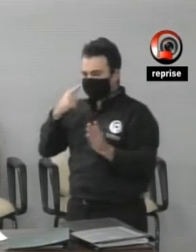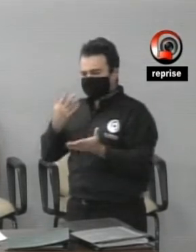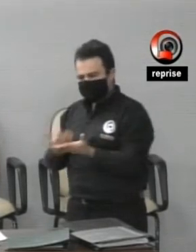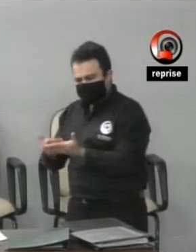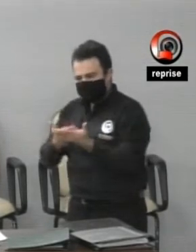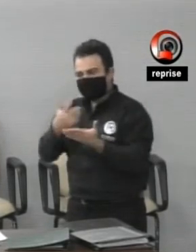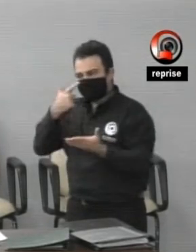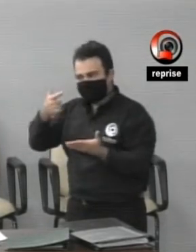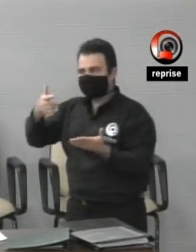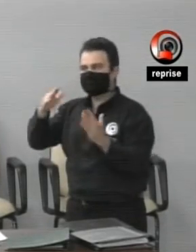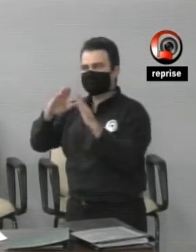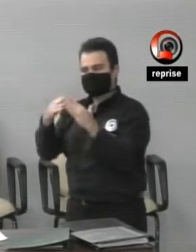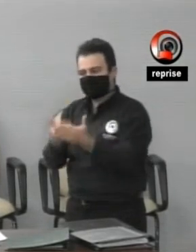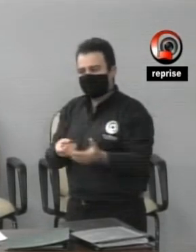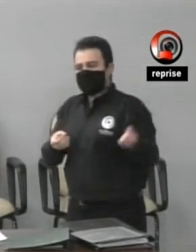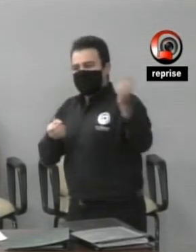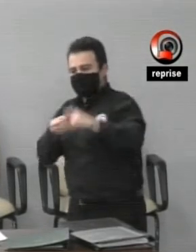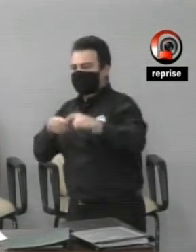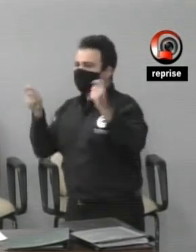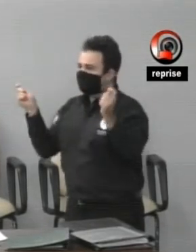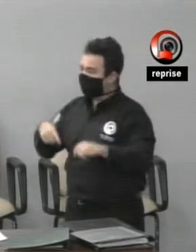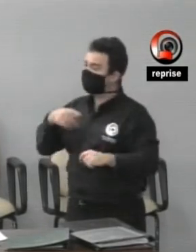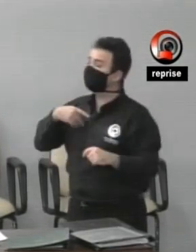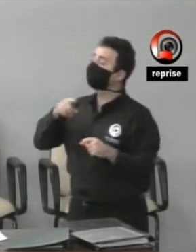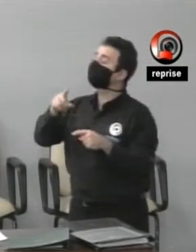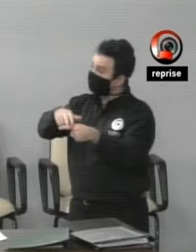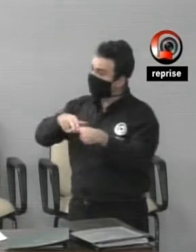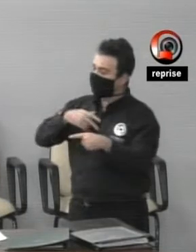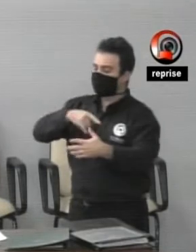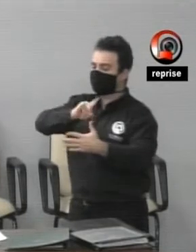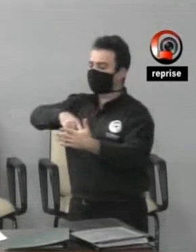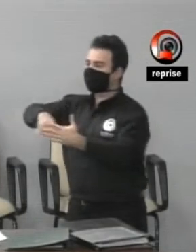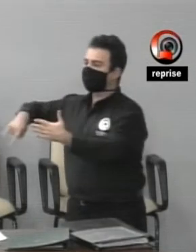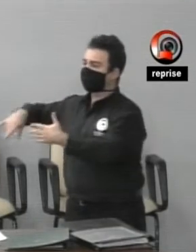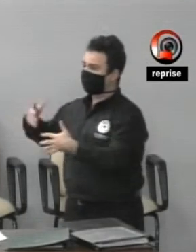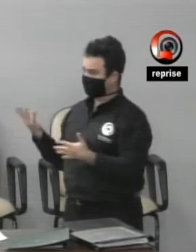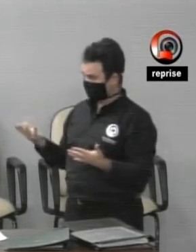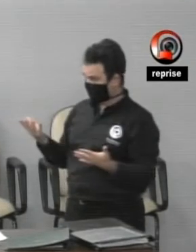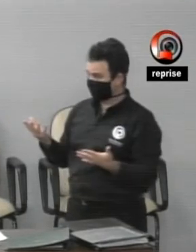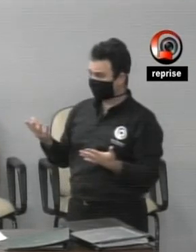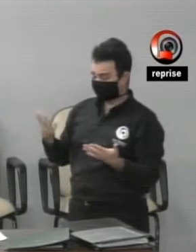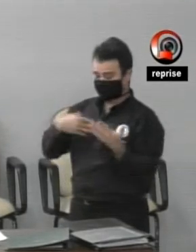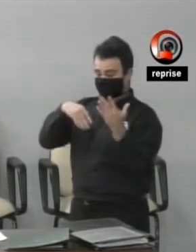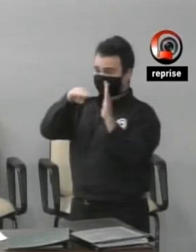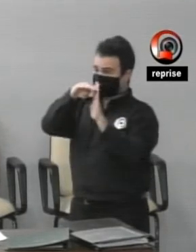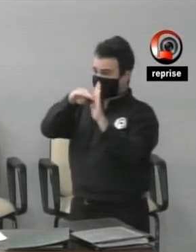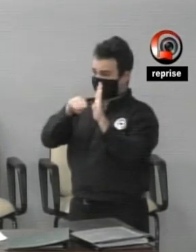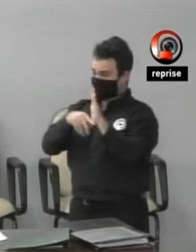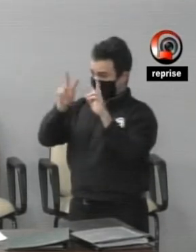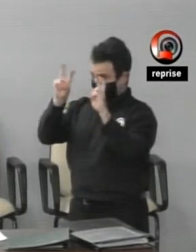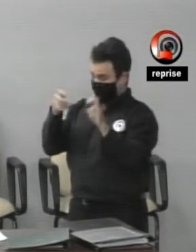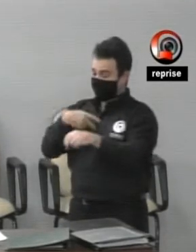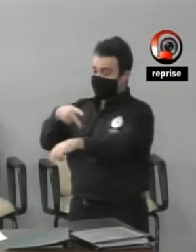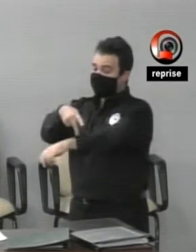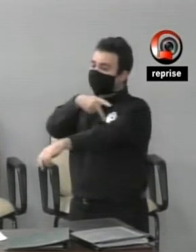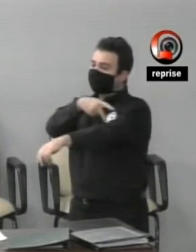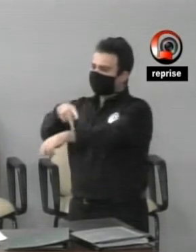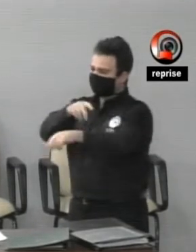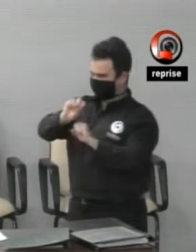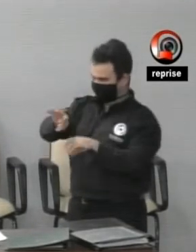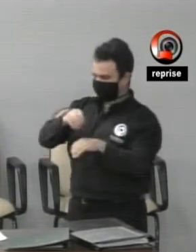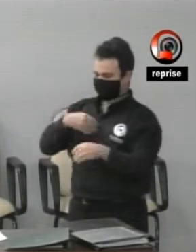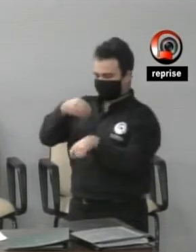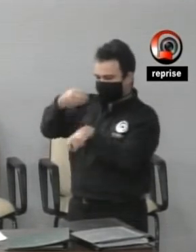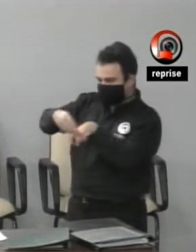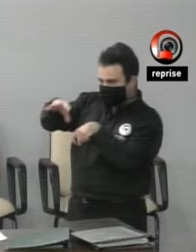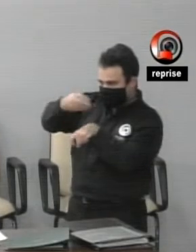gente fala em vários números de documento. O documento 1 tem as orientações pedagógicas, que é para que, durante o movimento de